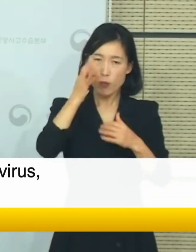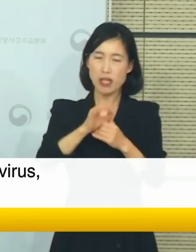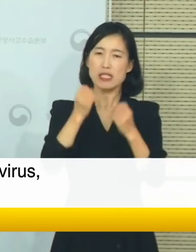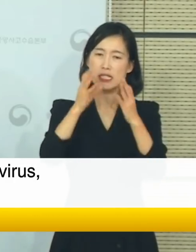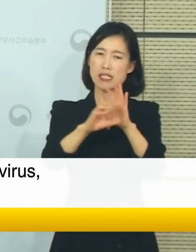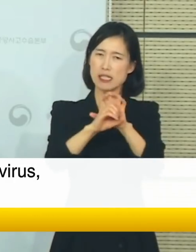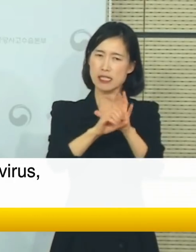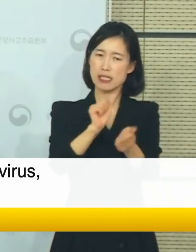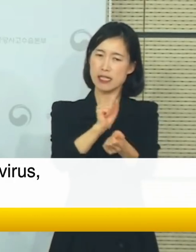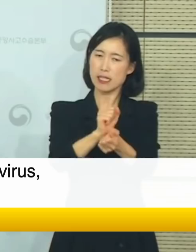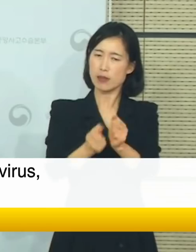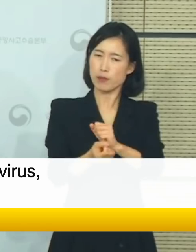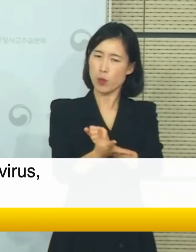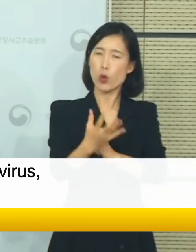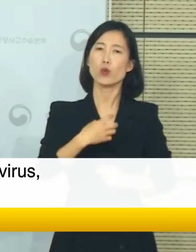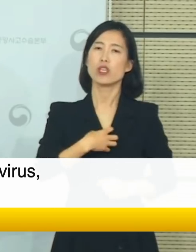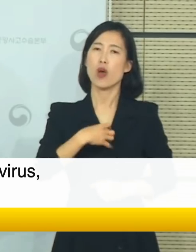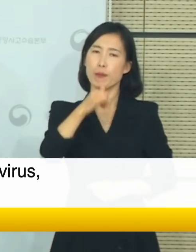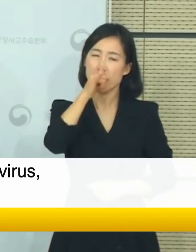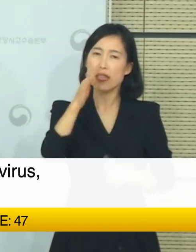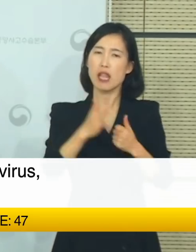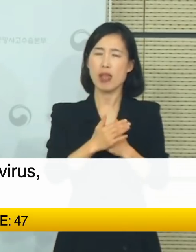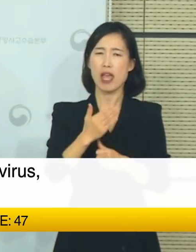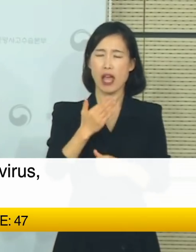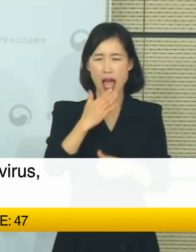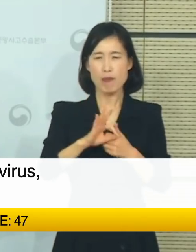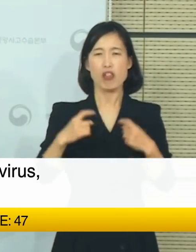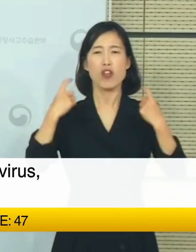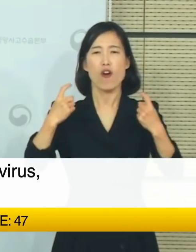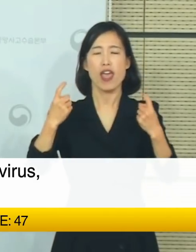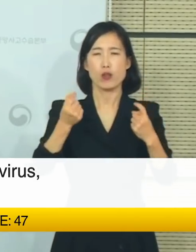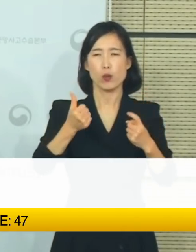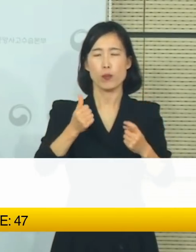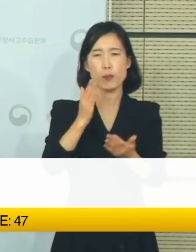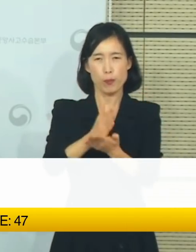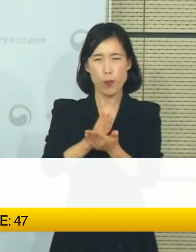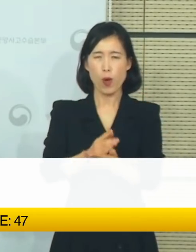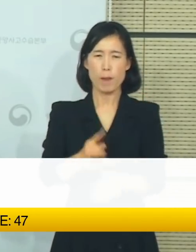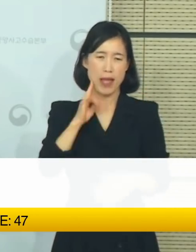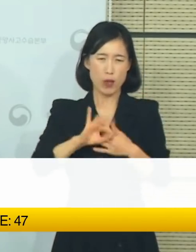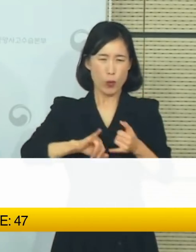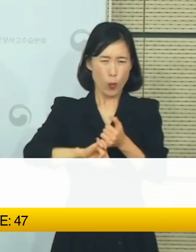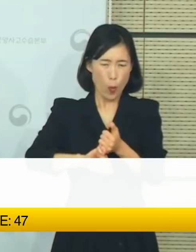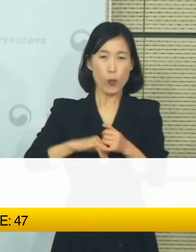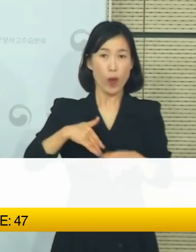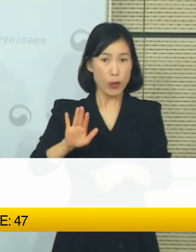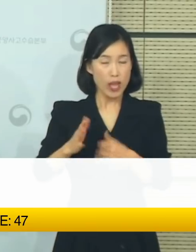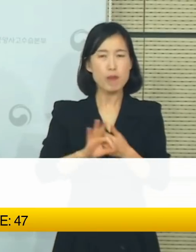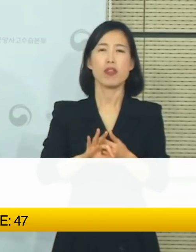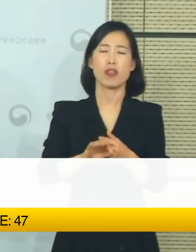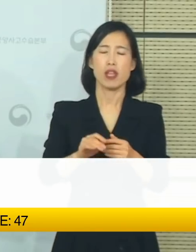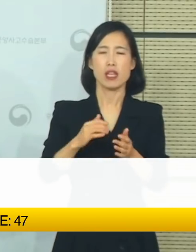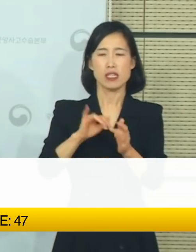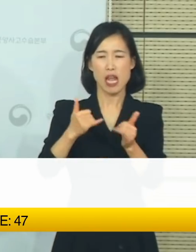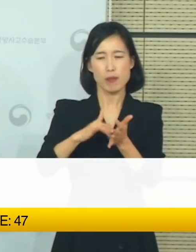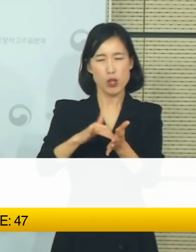감염병의 전파 위험이 있기 때문에 가급적 여행을 자제하거나 불가피할 경우 여행 기간이나